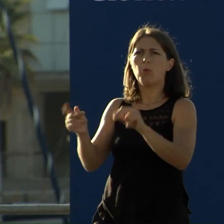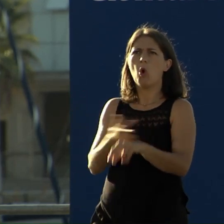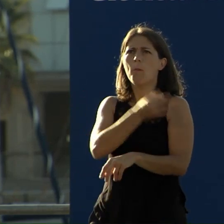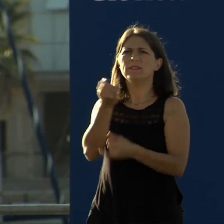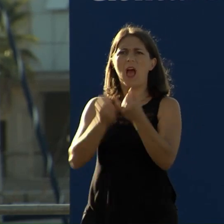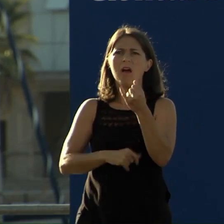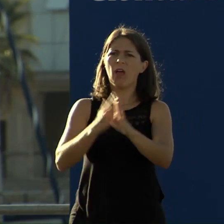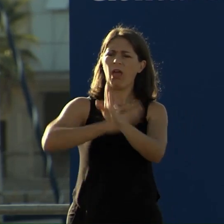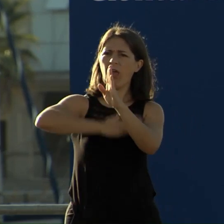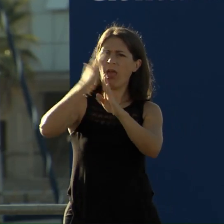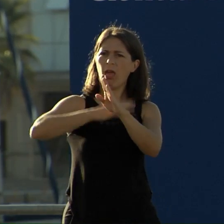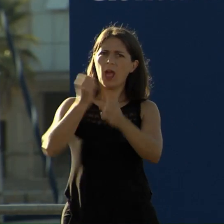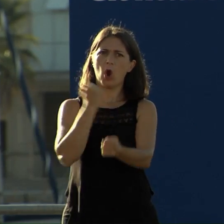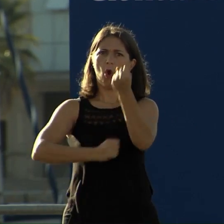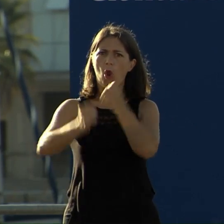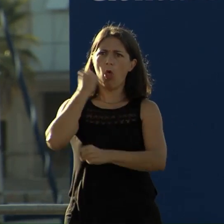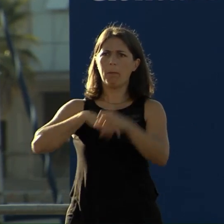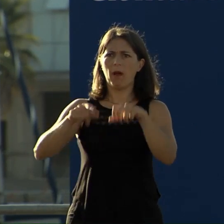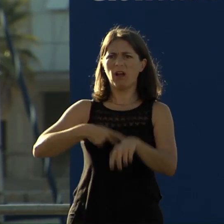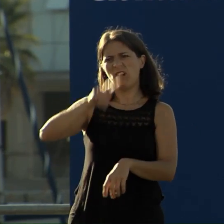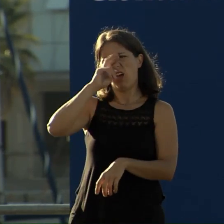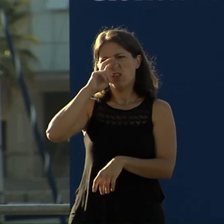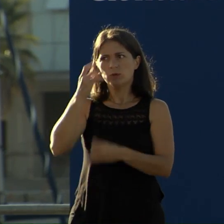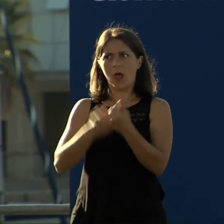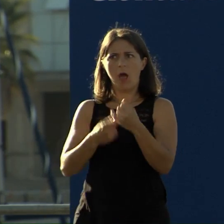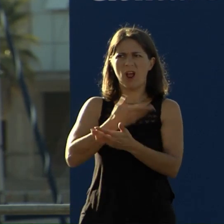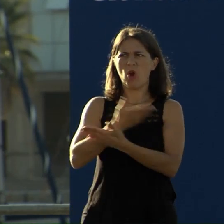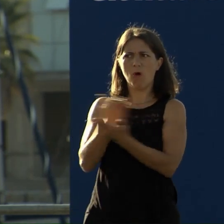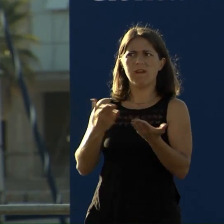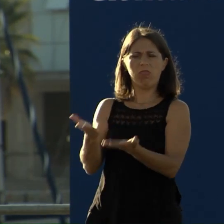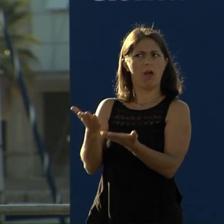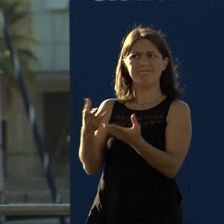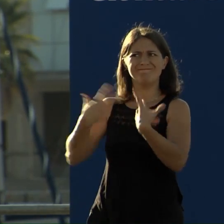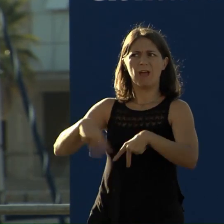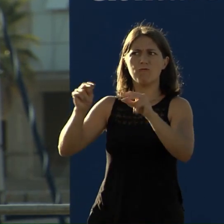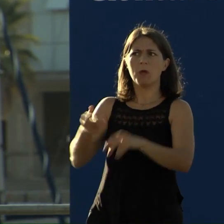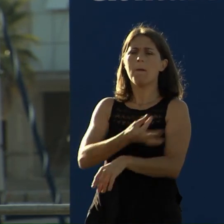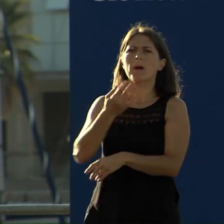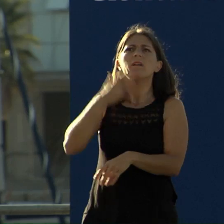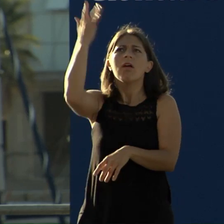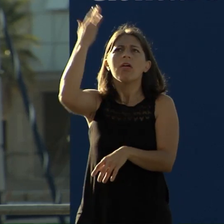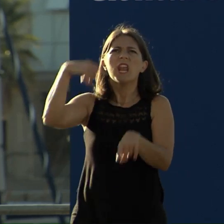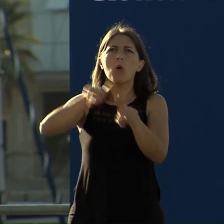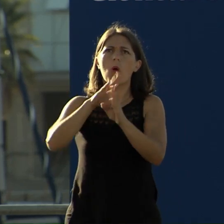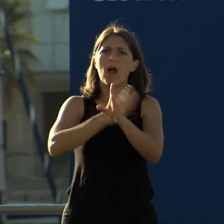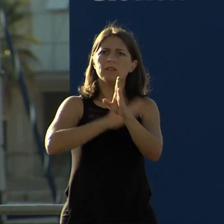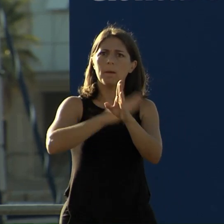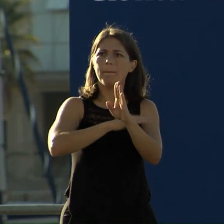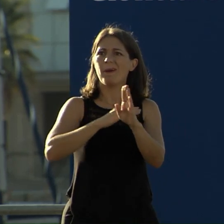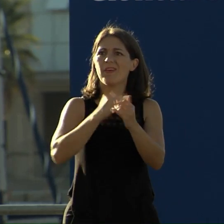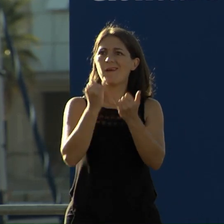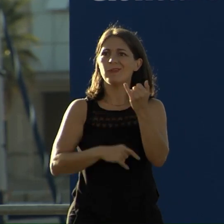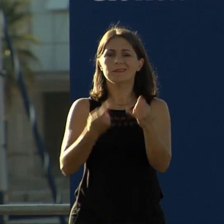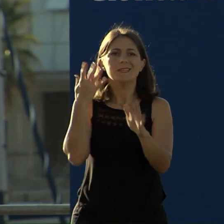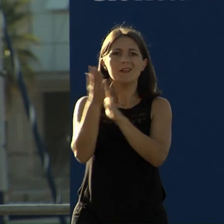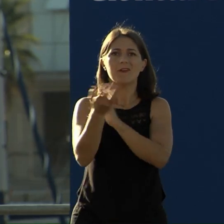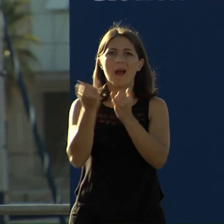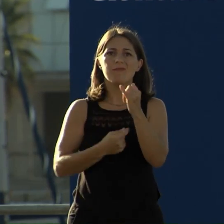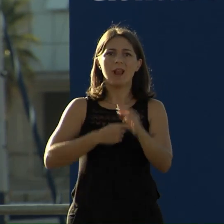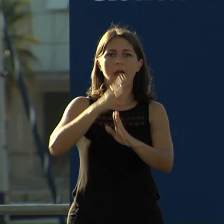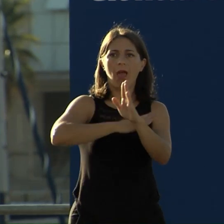las élites económicas tradicionales. Porque desapareció ese concepto ideológico de clase media cuando resultaba que las